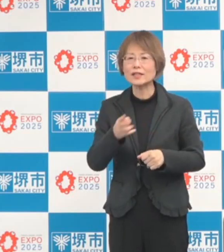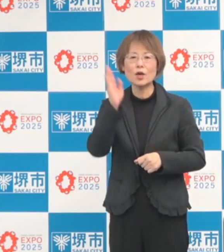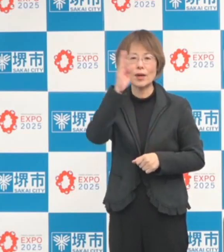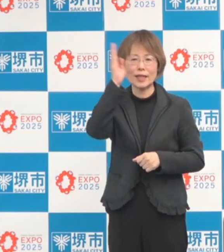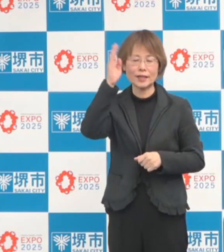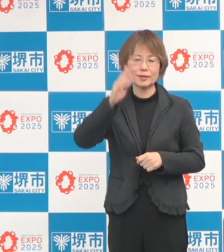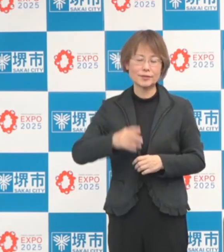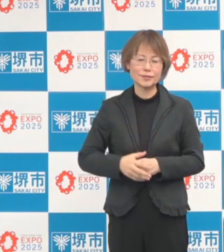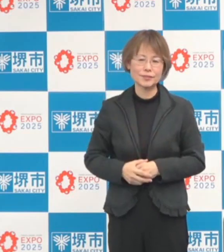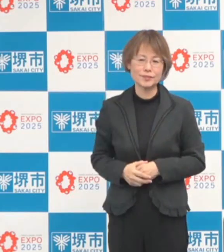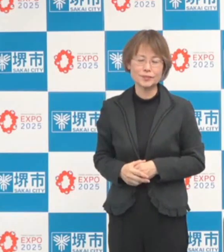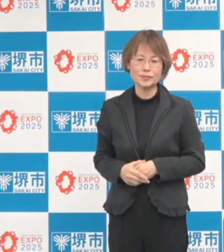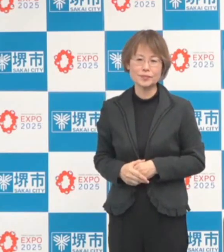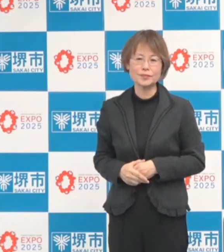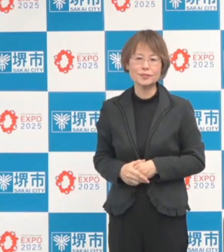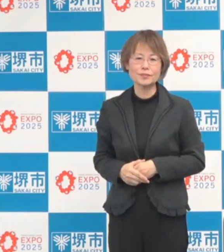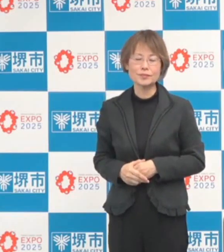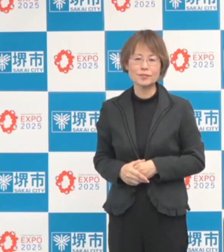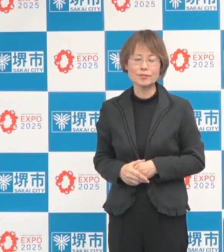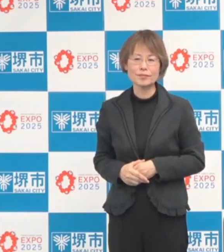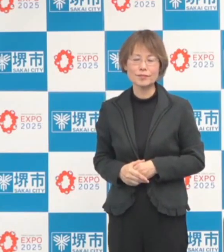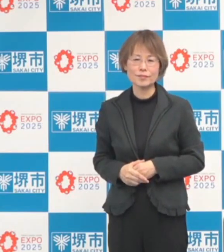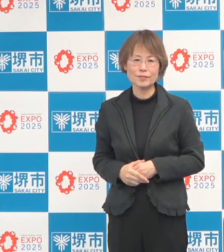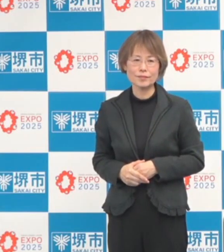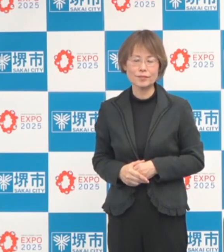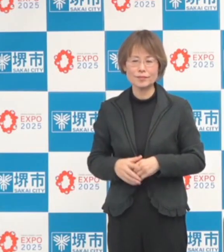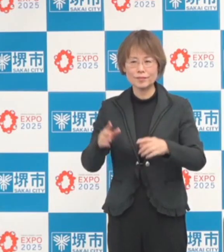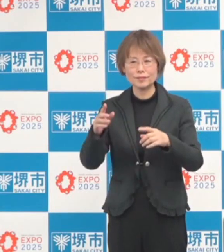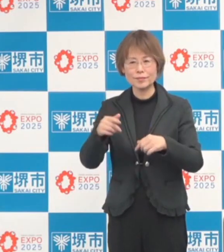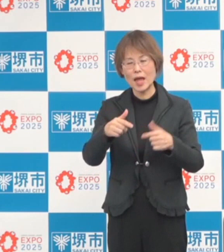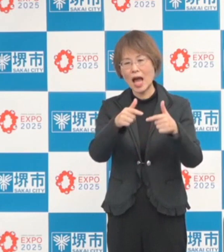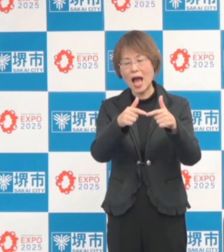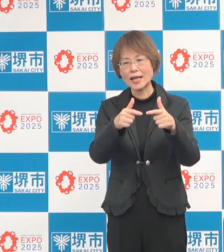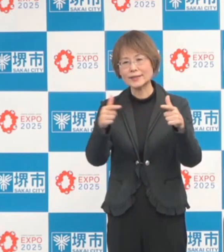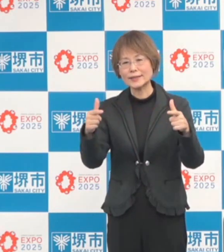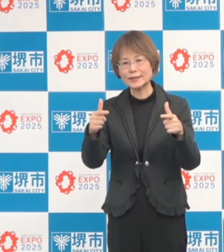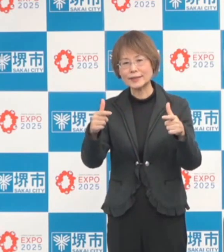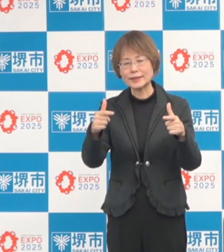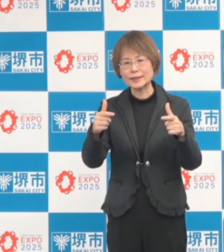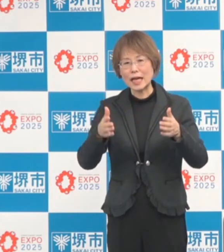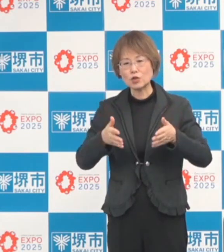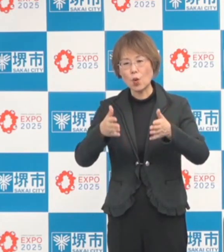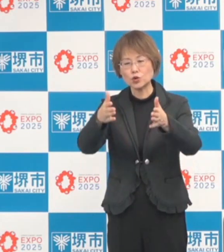ね、大道筋南北に